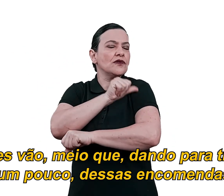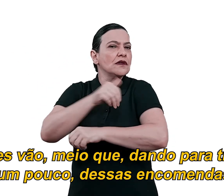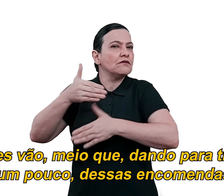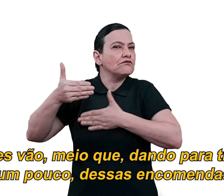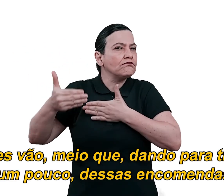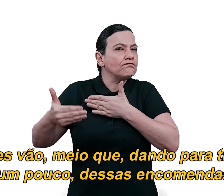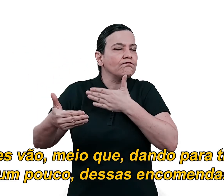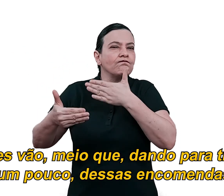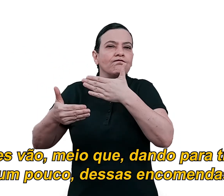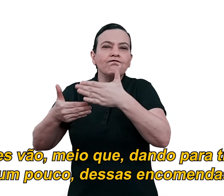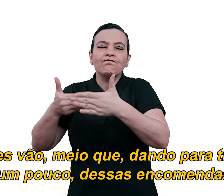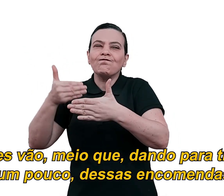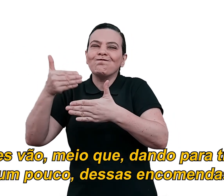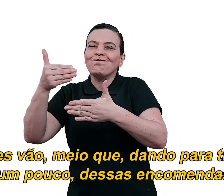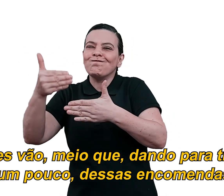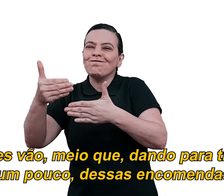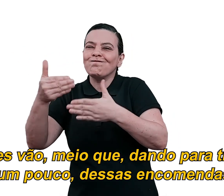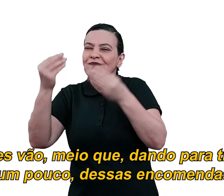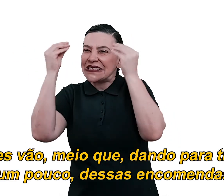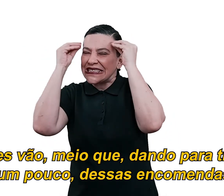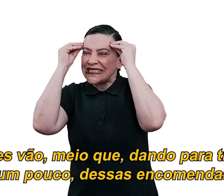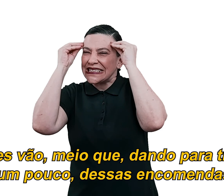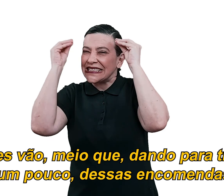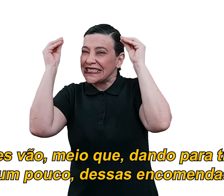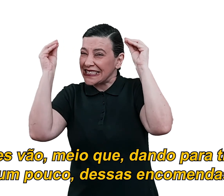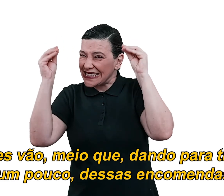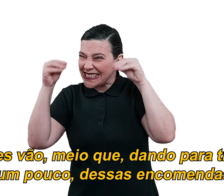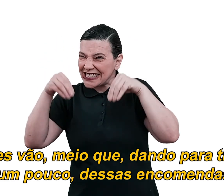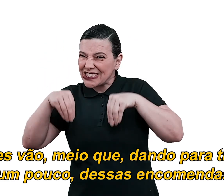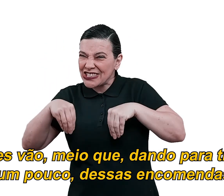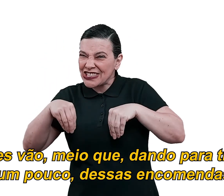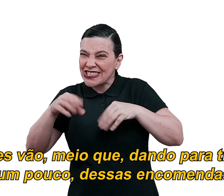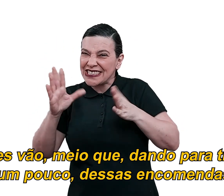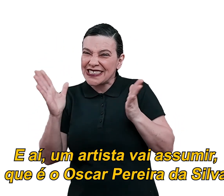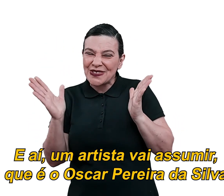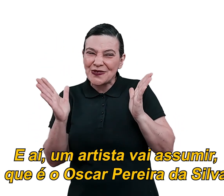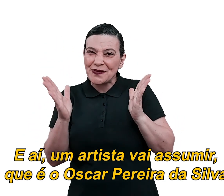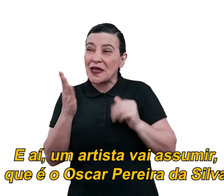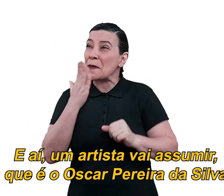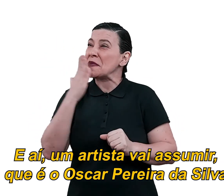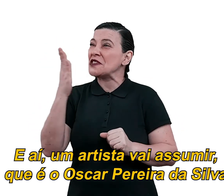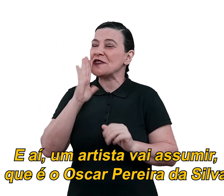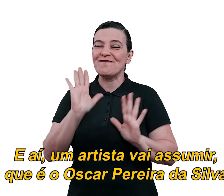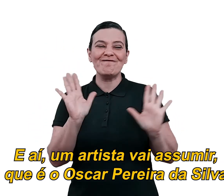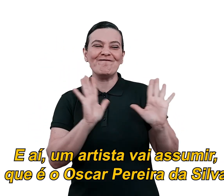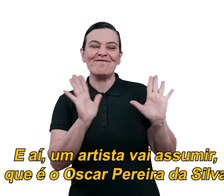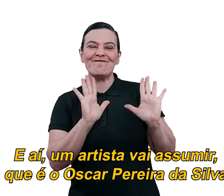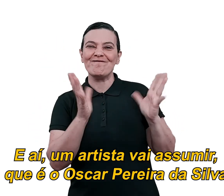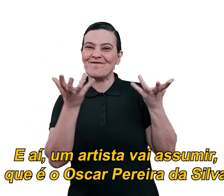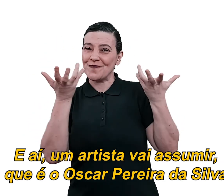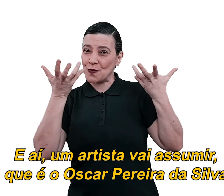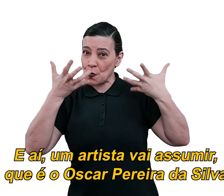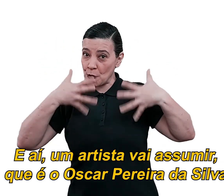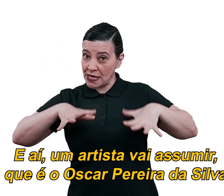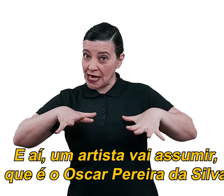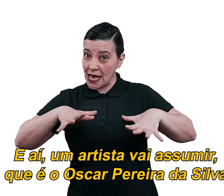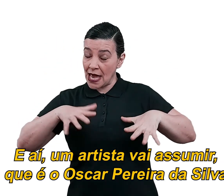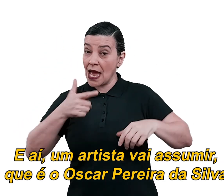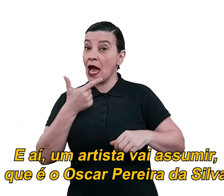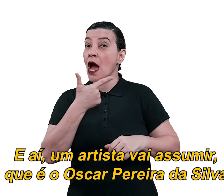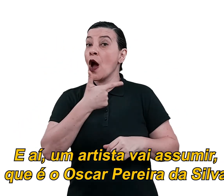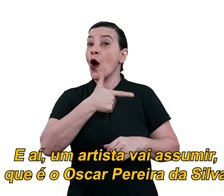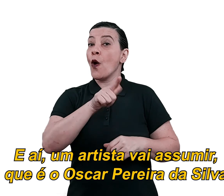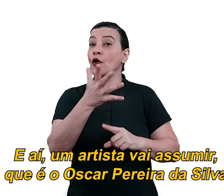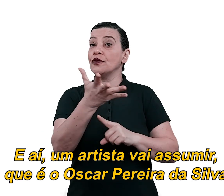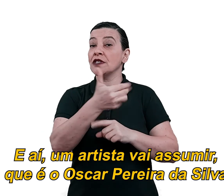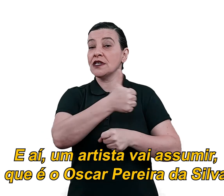meio que dando para trás um pouco dessas encomendas, né? E aí um artista vai